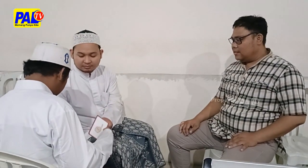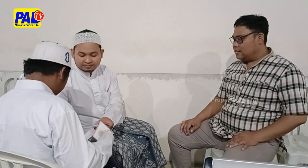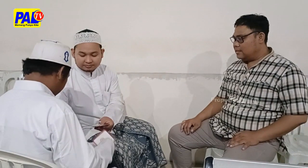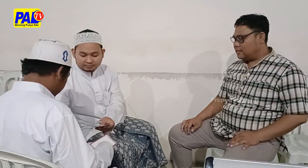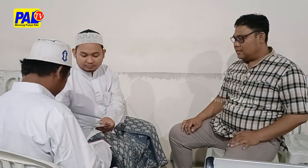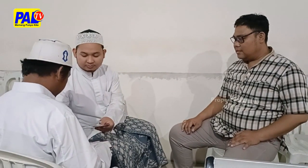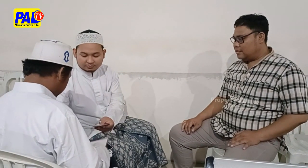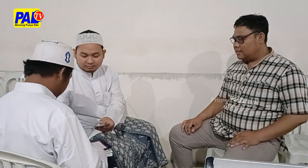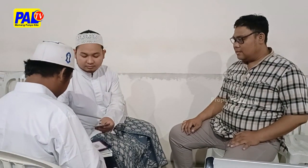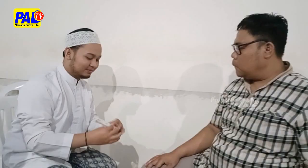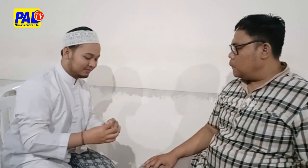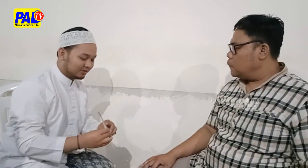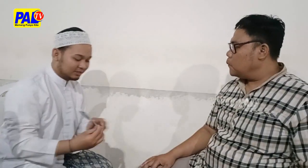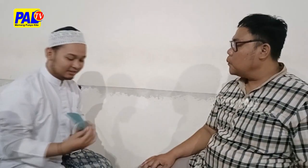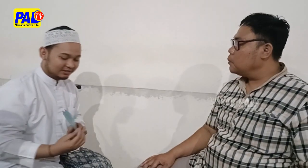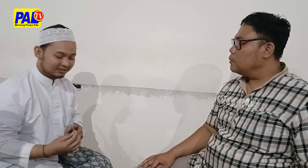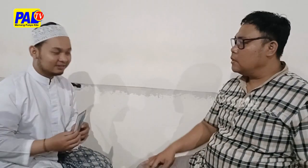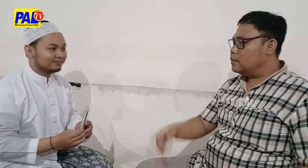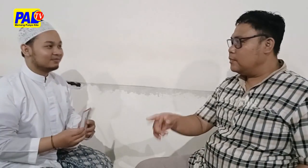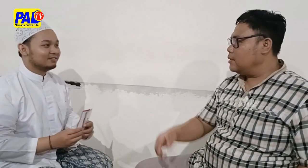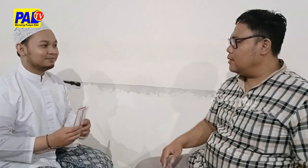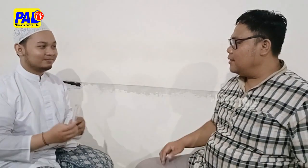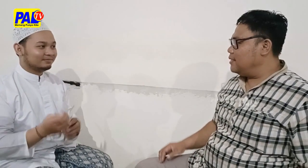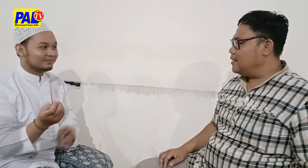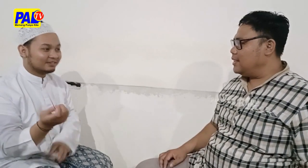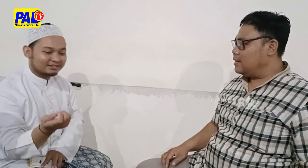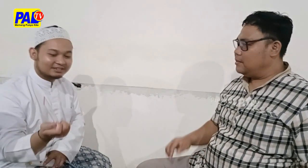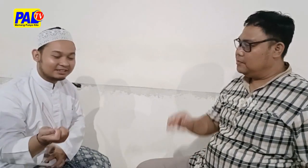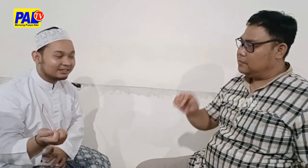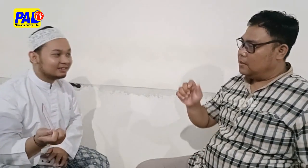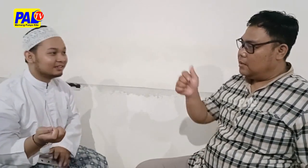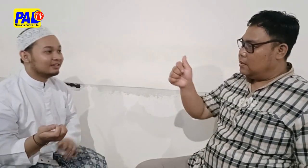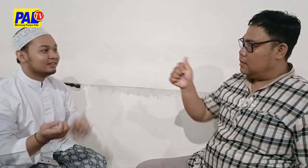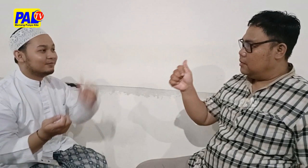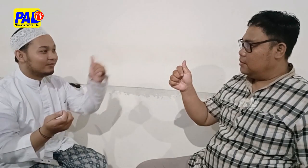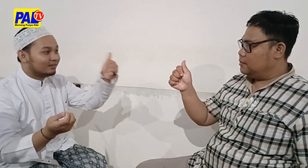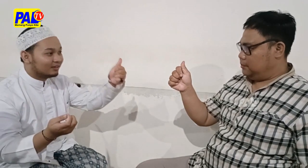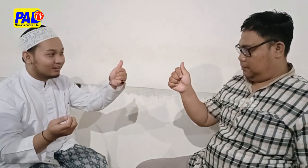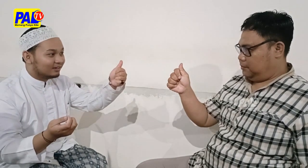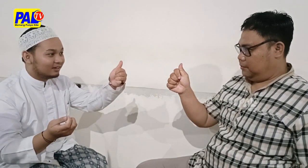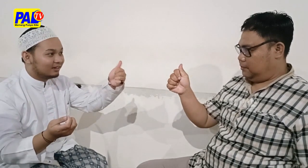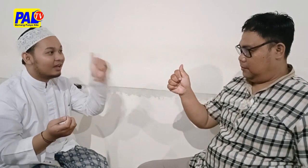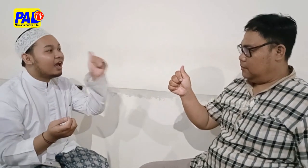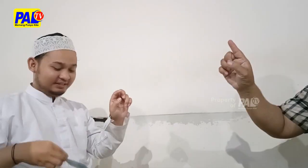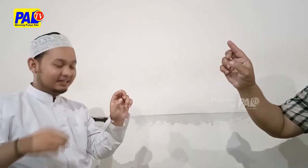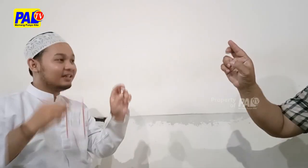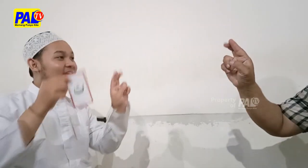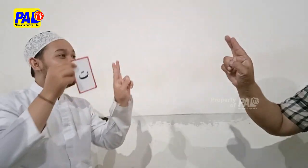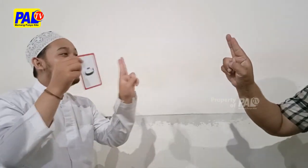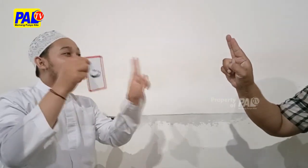belajar mengaji tunarungu baru dibuat beberapa minggu dilakukan sebagai bentuk keprihatinan Ustadz Akbar dan Andi dengan banyaknya anak